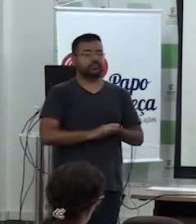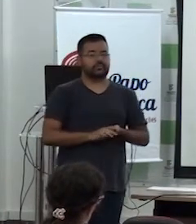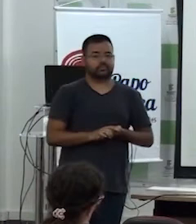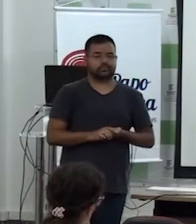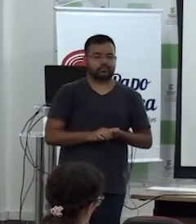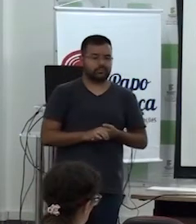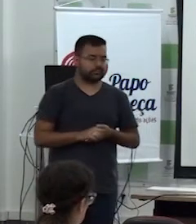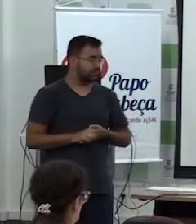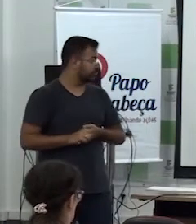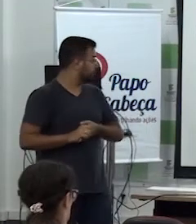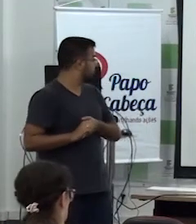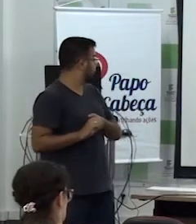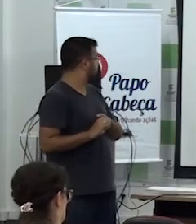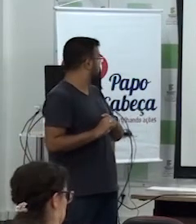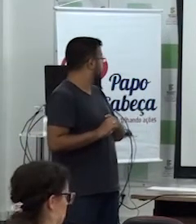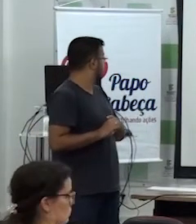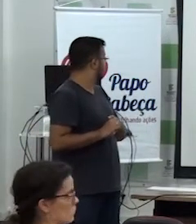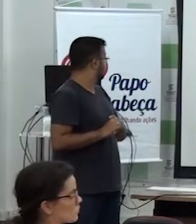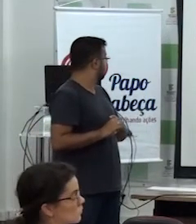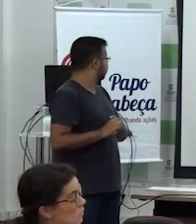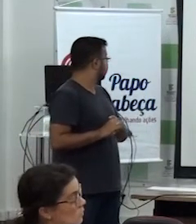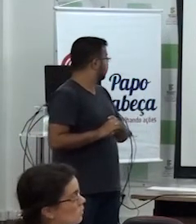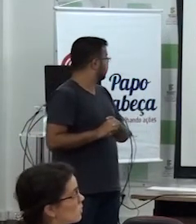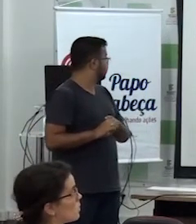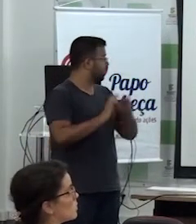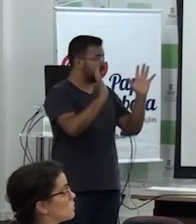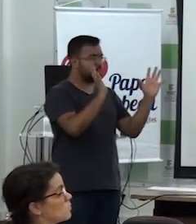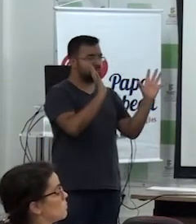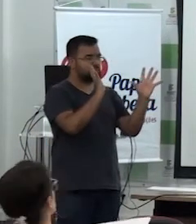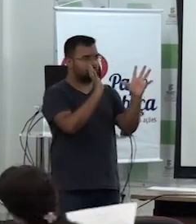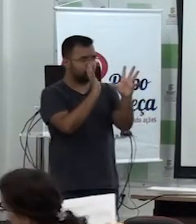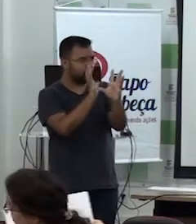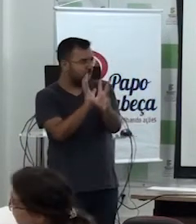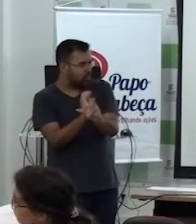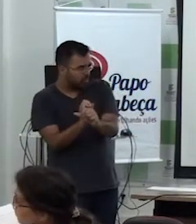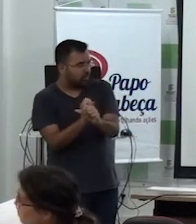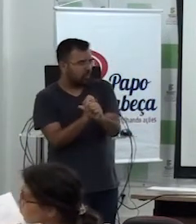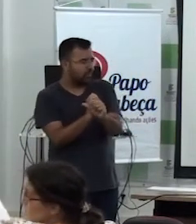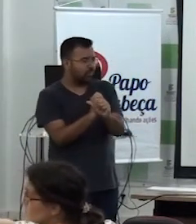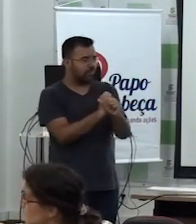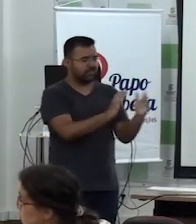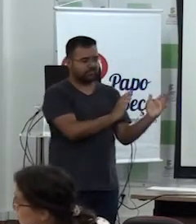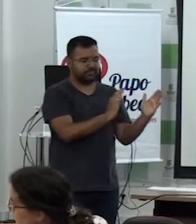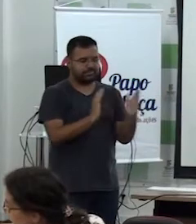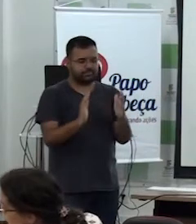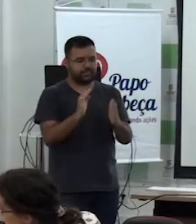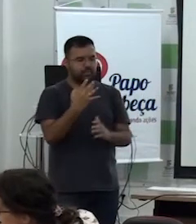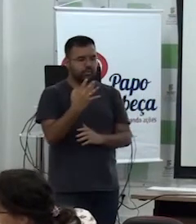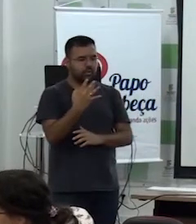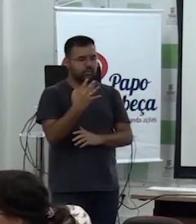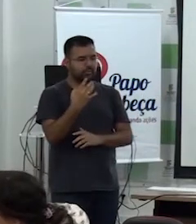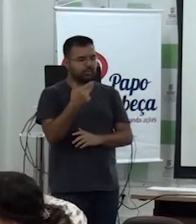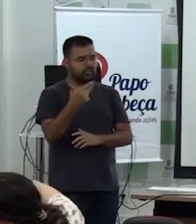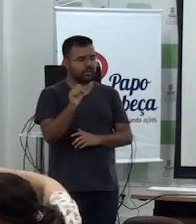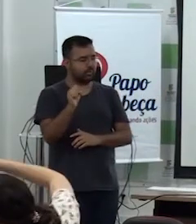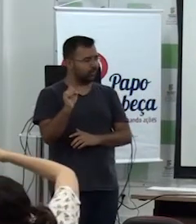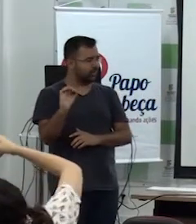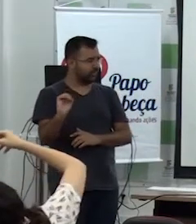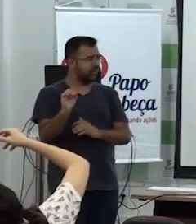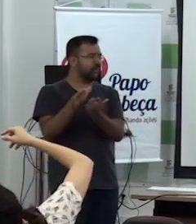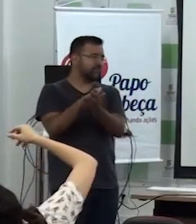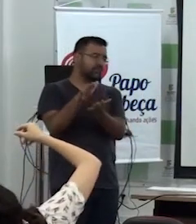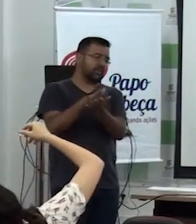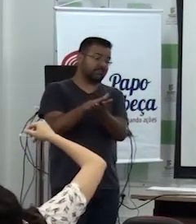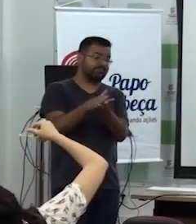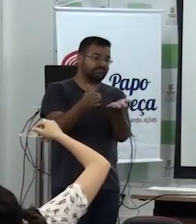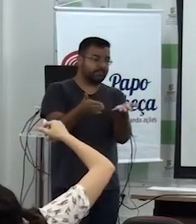foram publicados. E a gente teve um total de produções de 2013 para cá de 4.280 produções. Então,